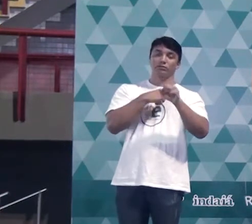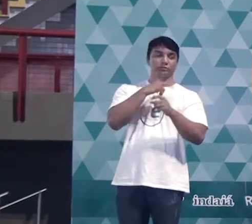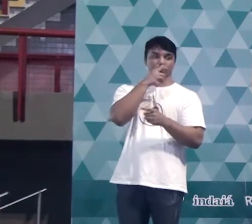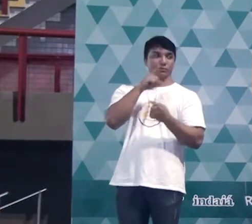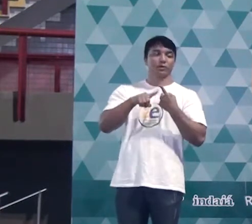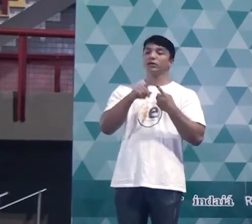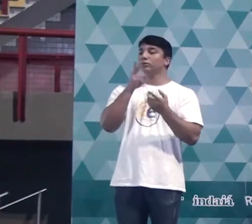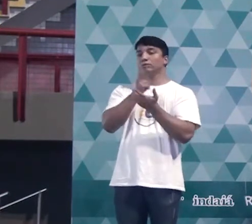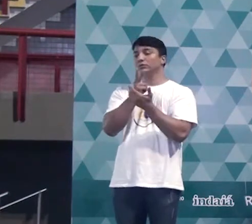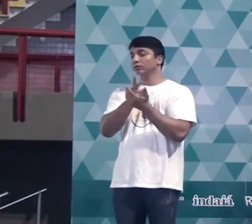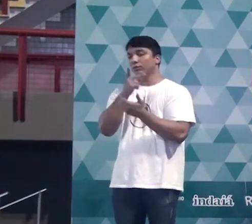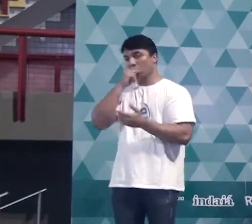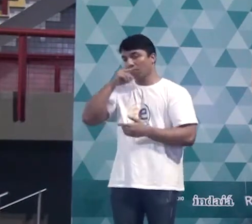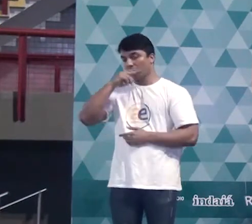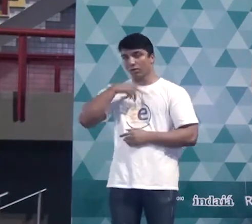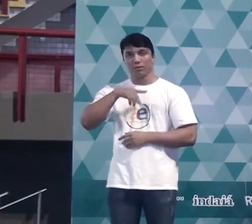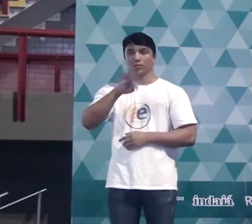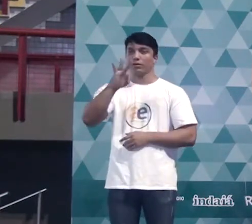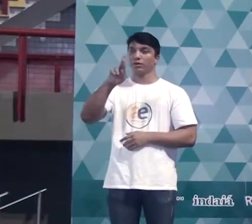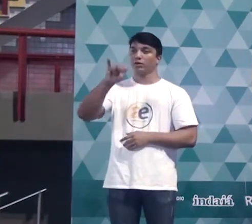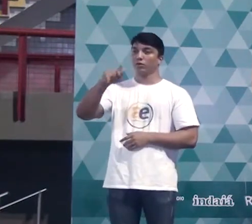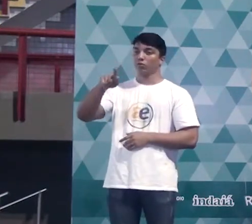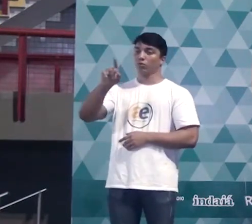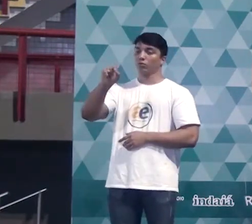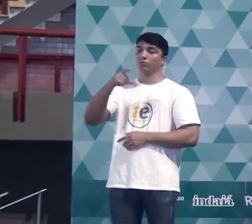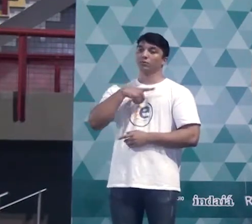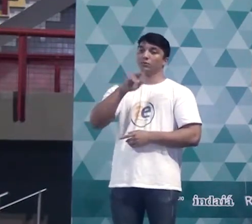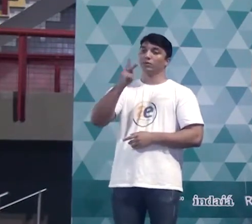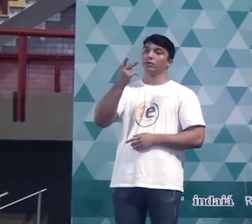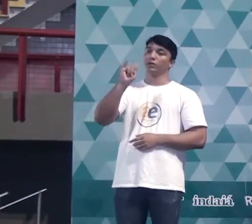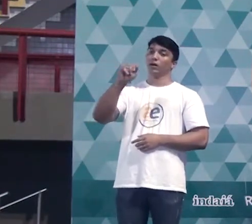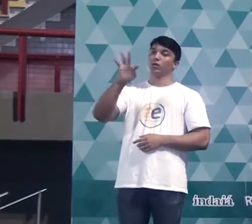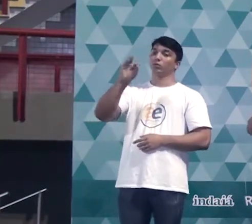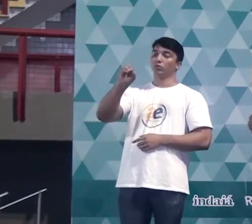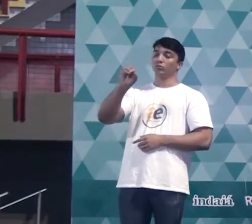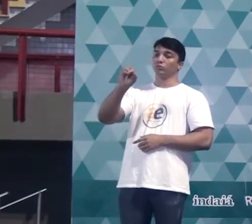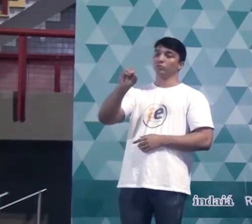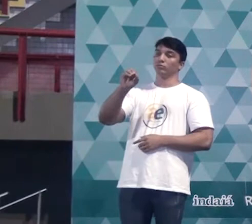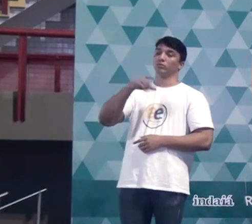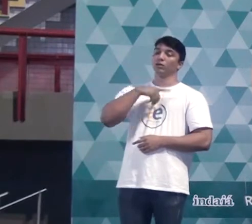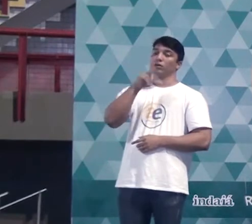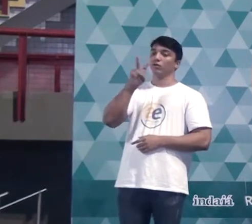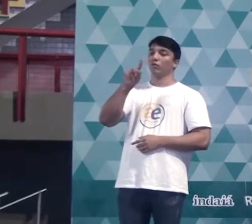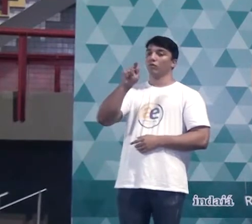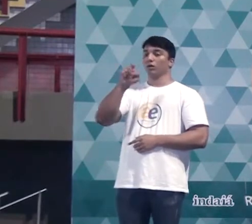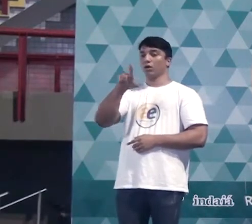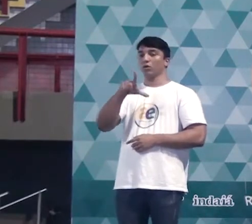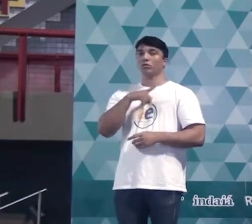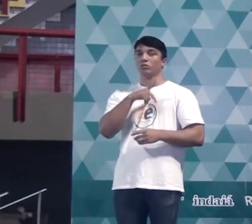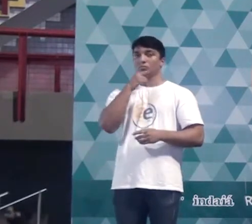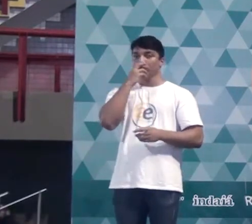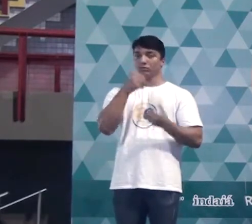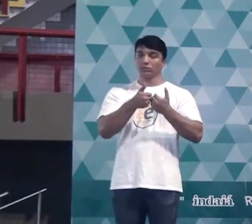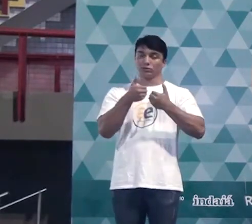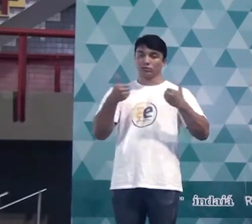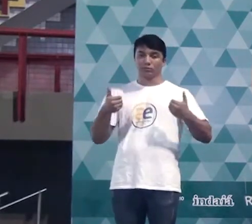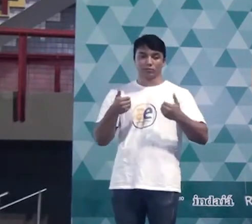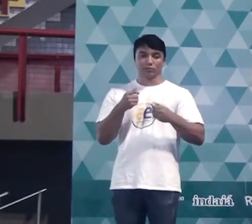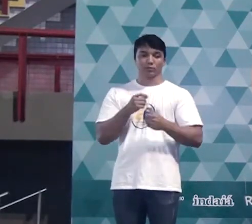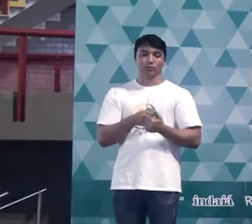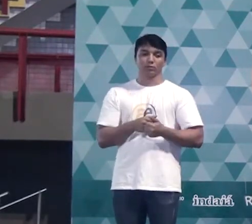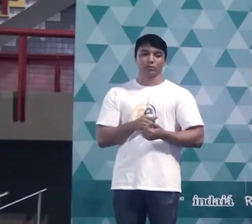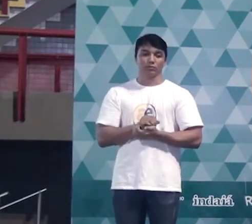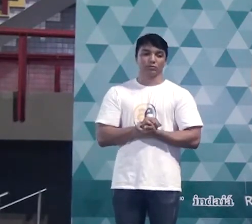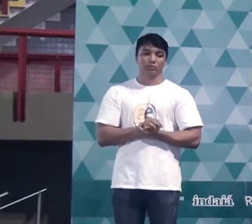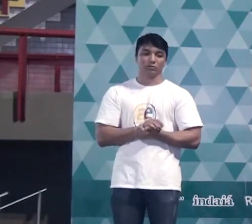semivogal, vogal, semivogal, na mesma... Tritongos. E o hiato é o encontro de vogais em sílabas separadas,